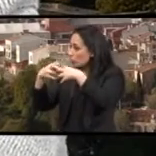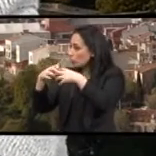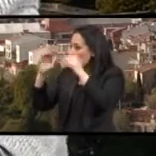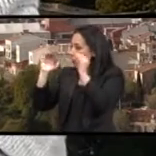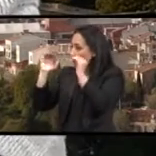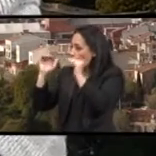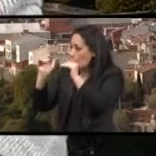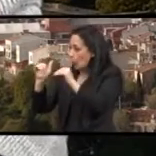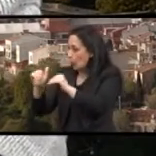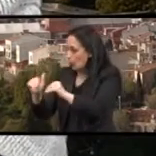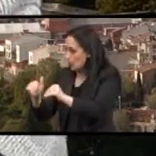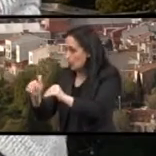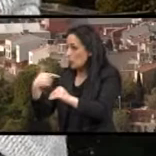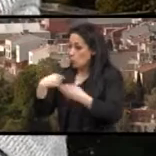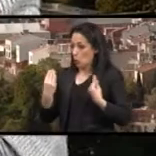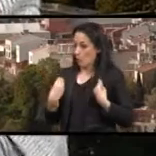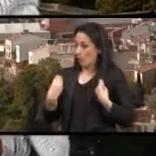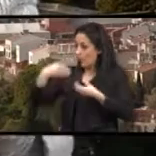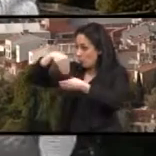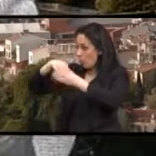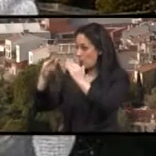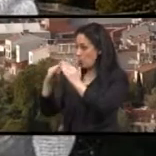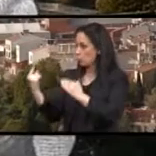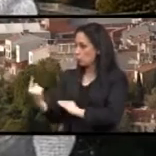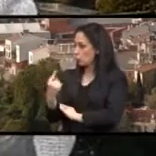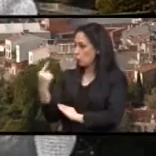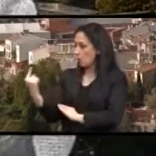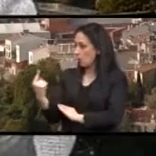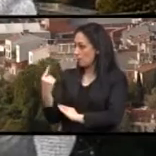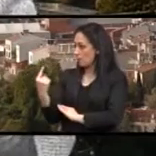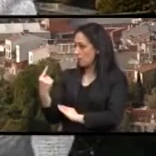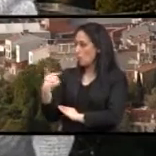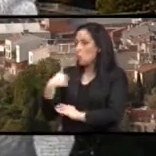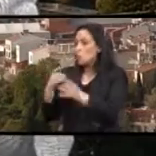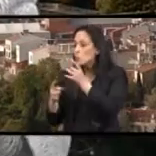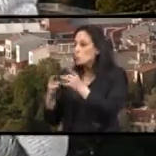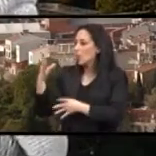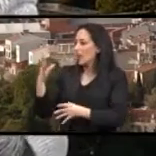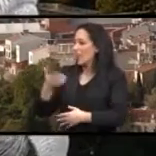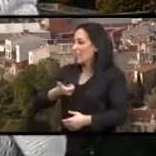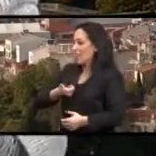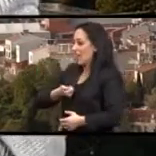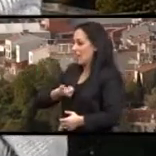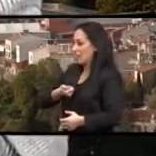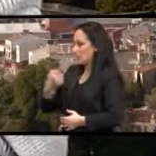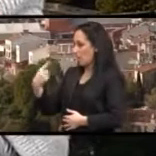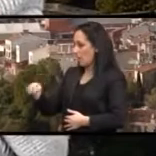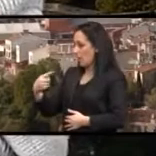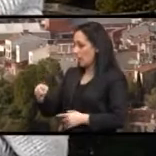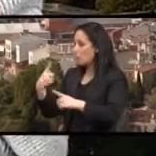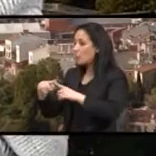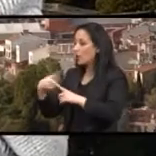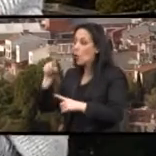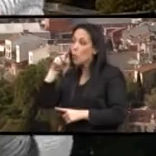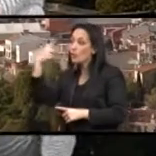Jo visc sola, no? I tinc, menys mal que tinc la teleassistència, perquè un dia em vaig caure 5